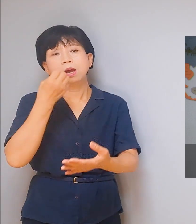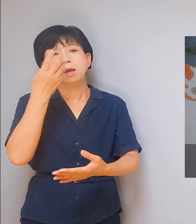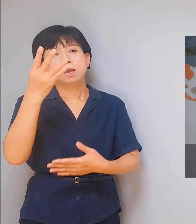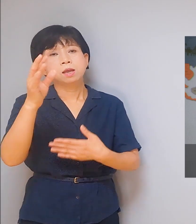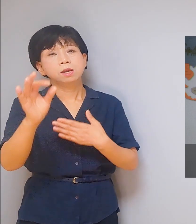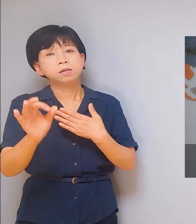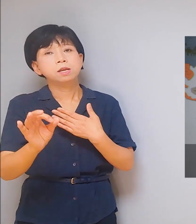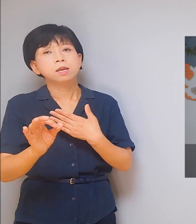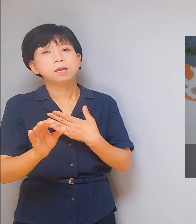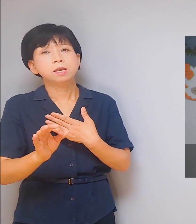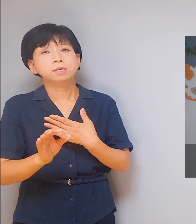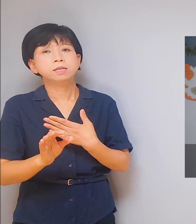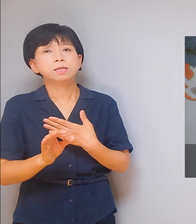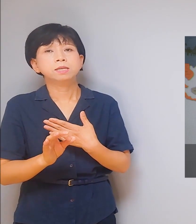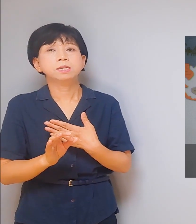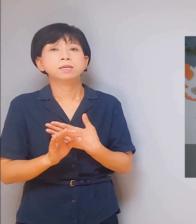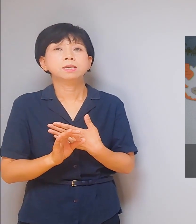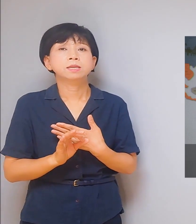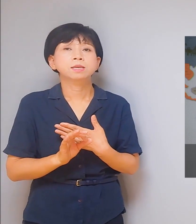주님께